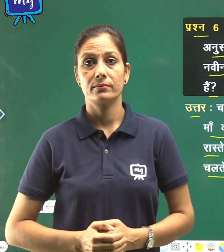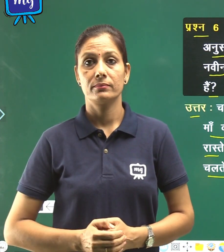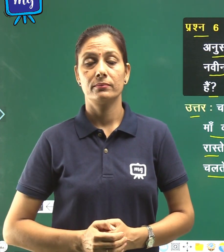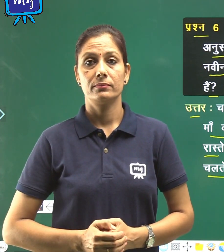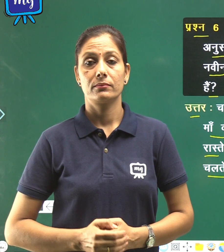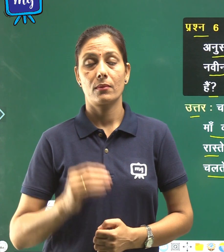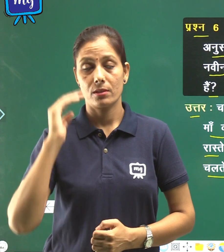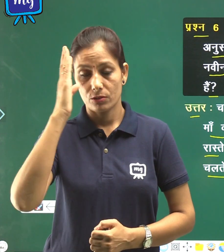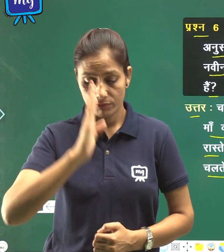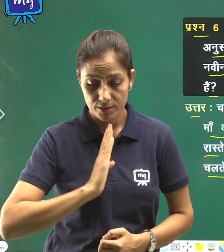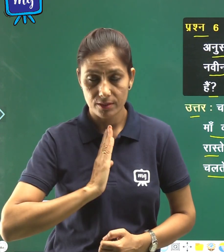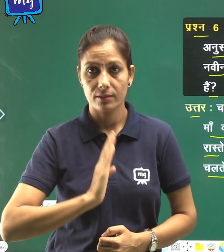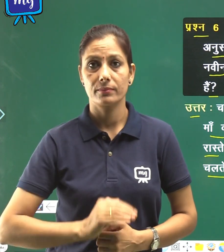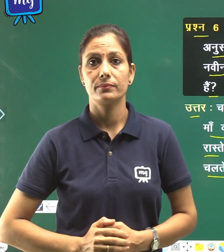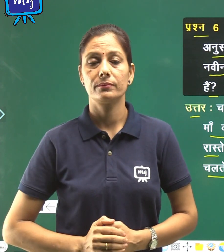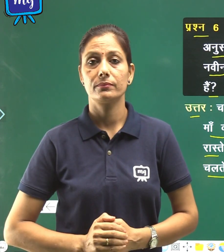ईश्वर से